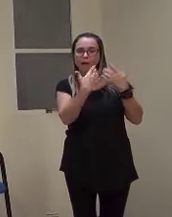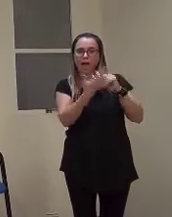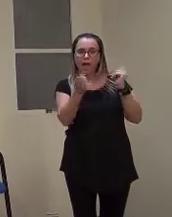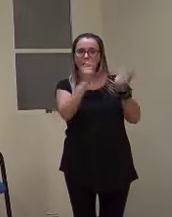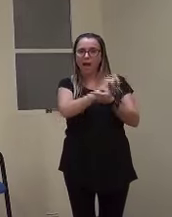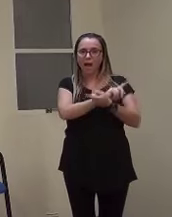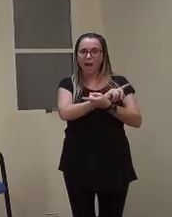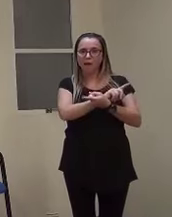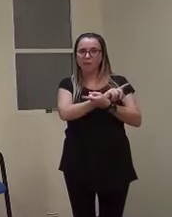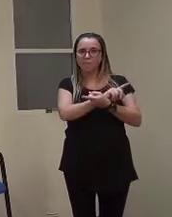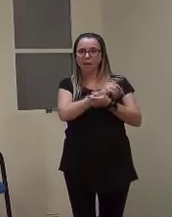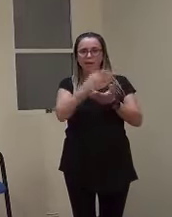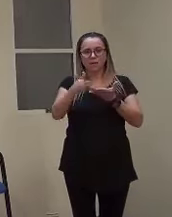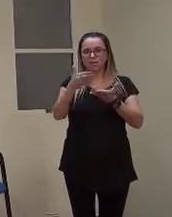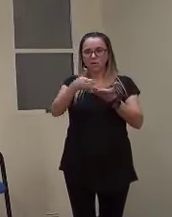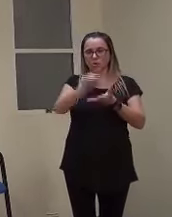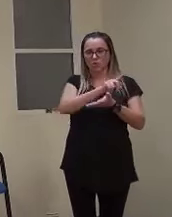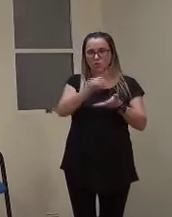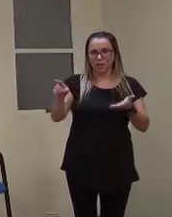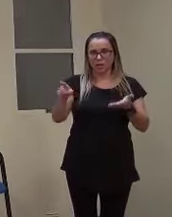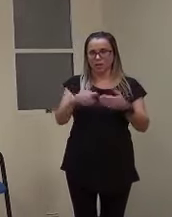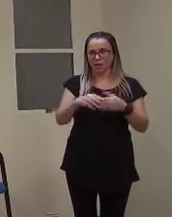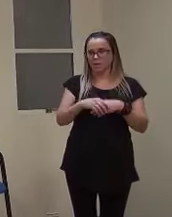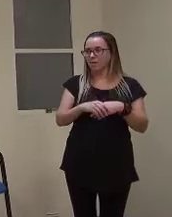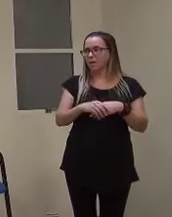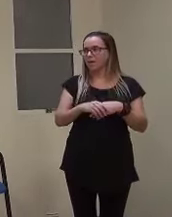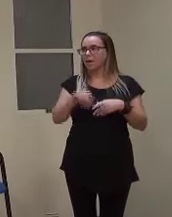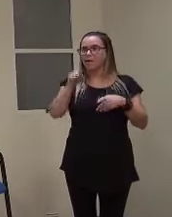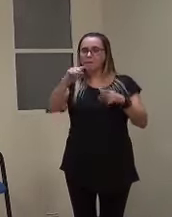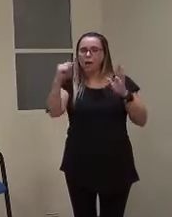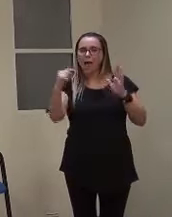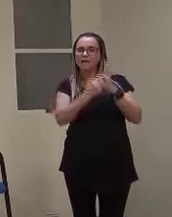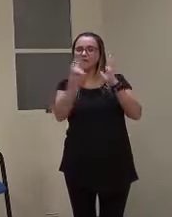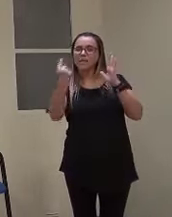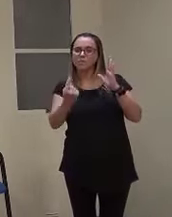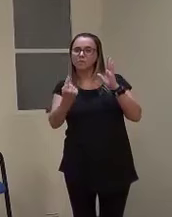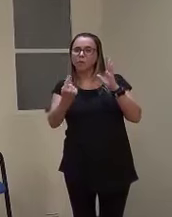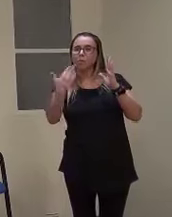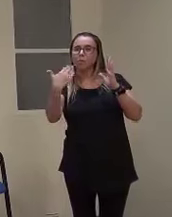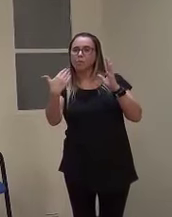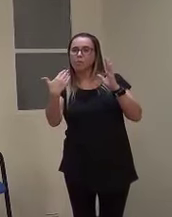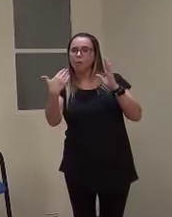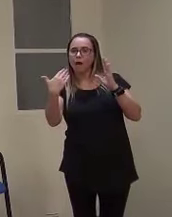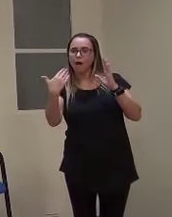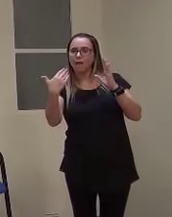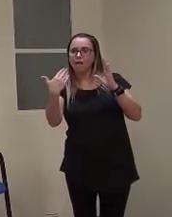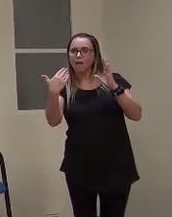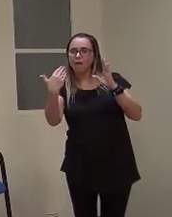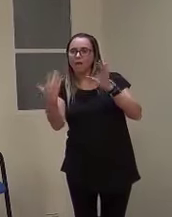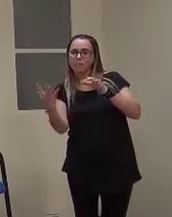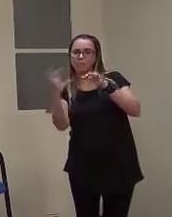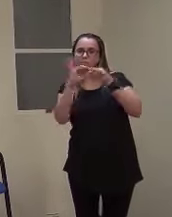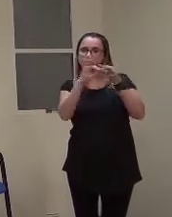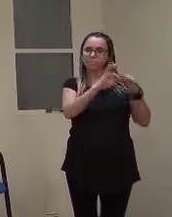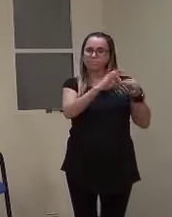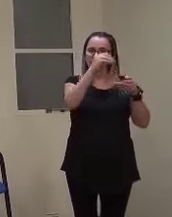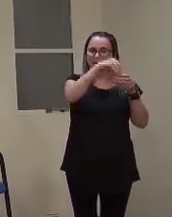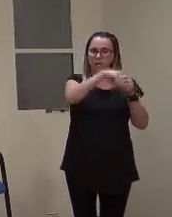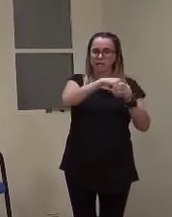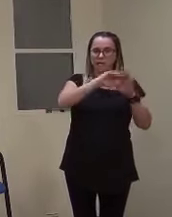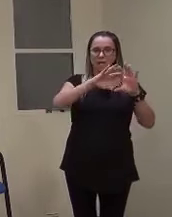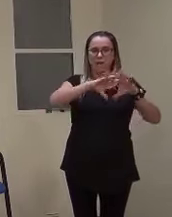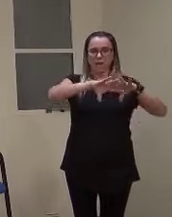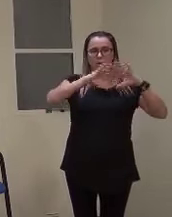no segregada sino una excepción que pueda remitirse al todo ya